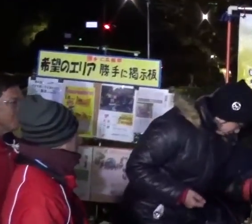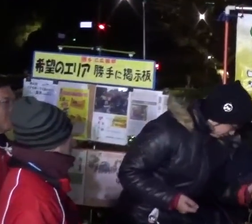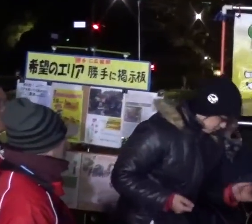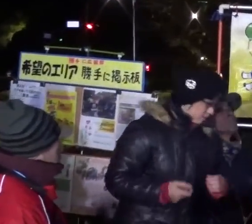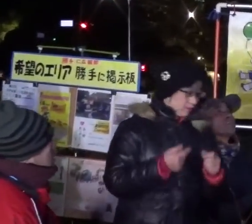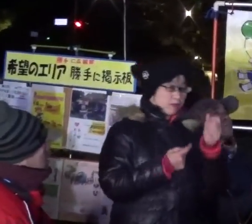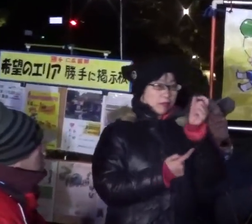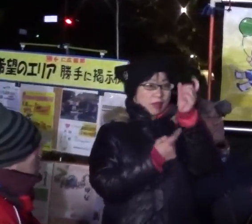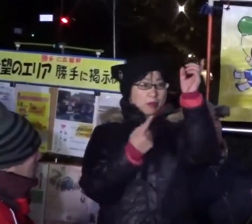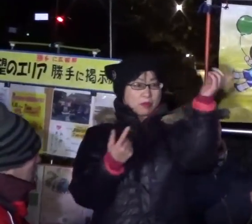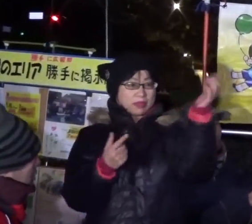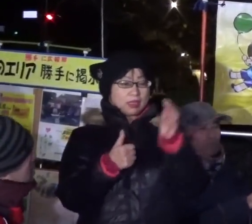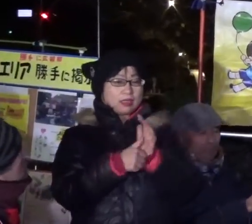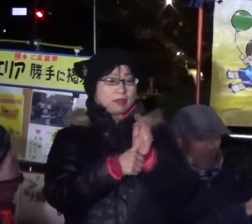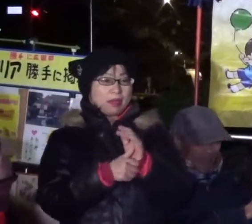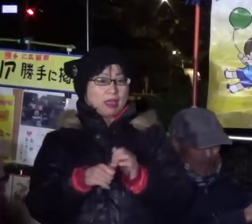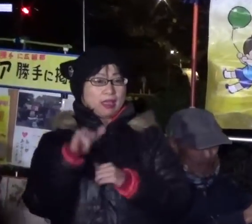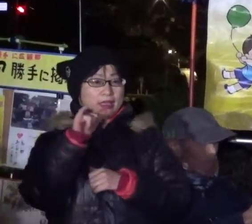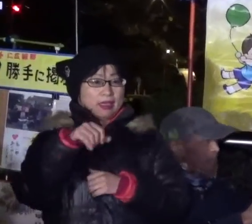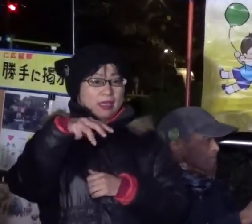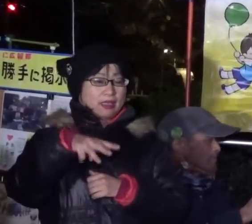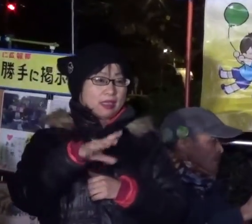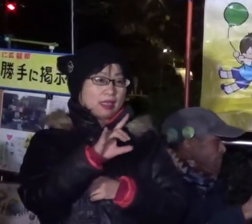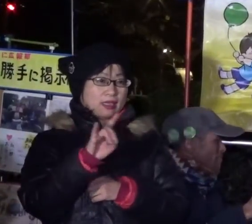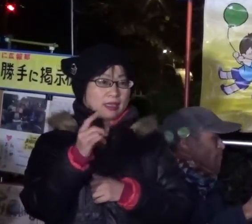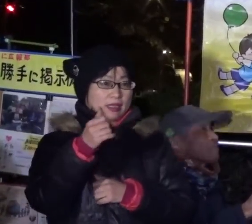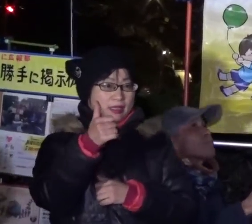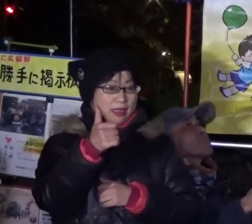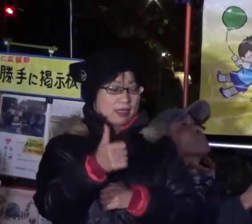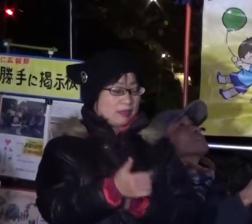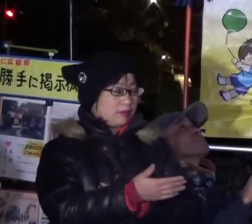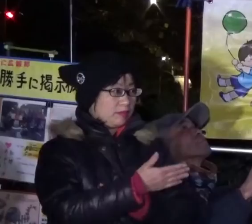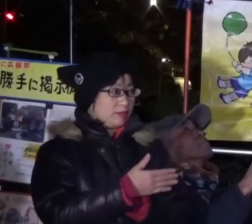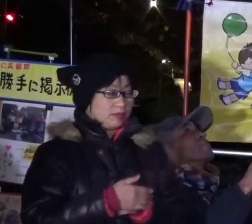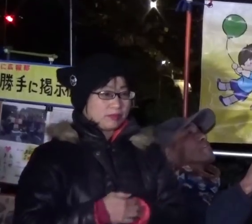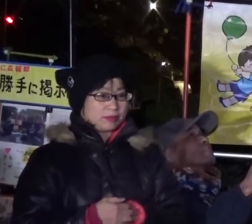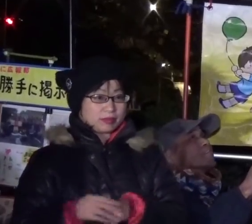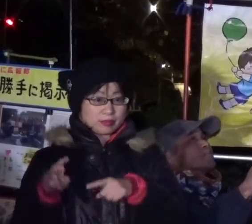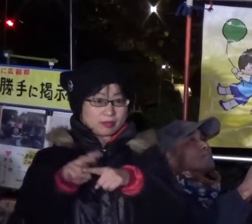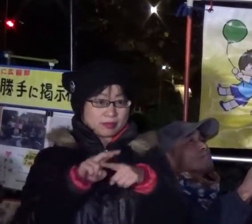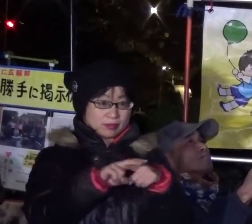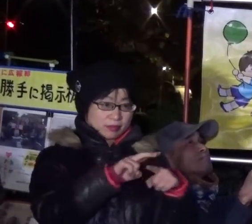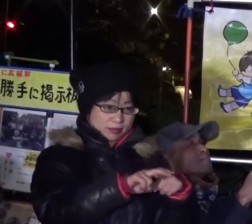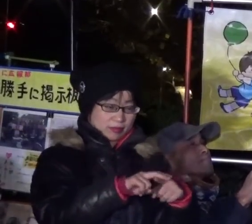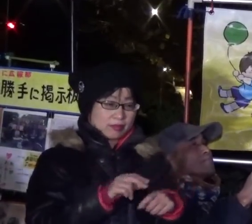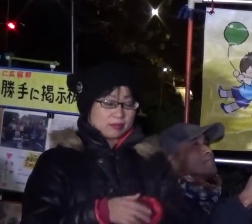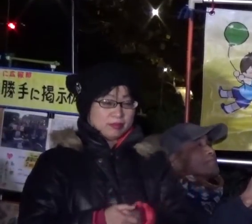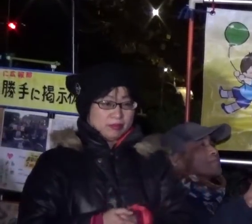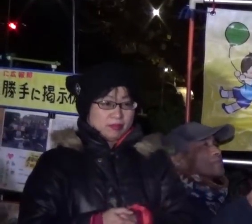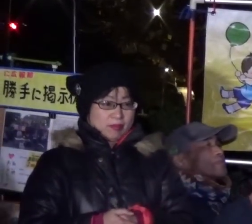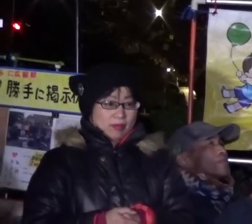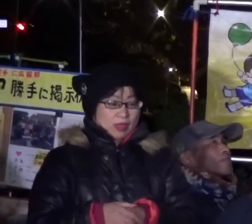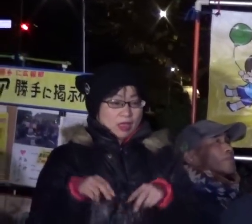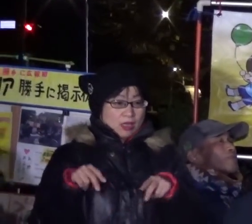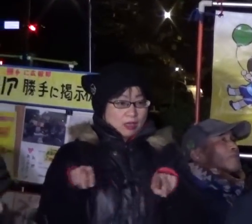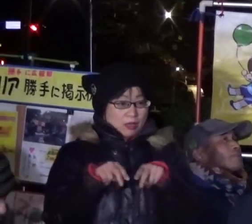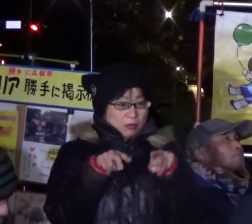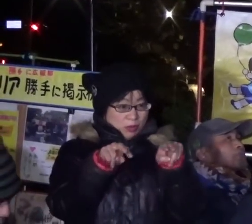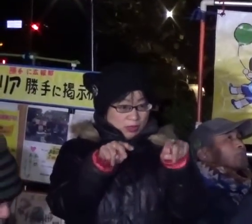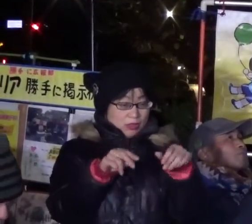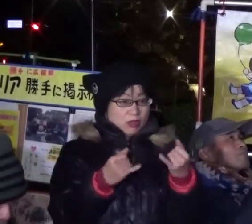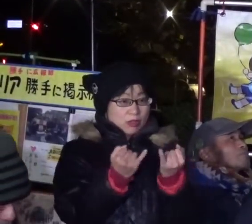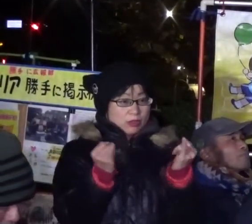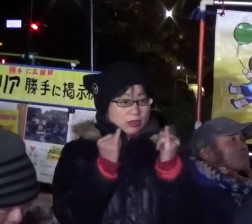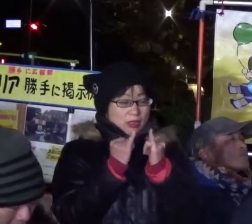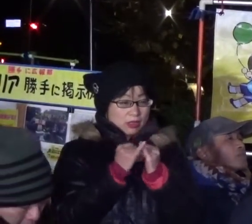タンポポ茶の柳田です。私も何回かここでタンポポ茶のボランティアの女性の